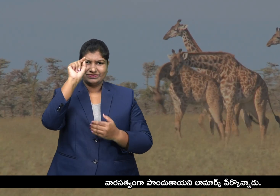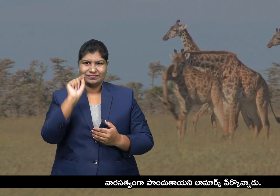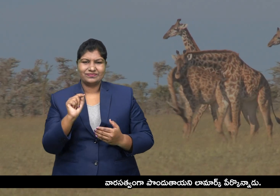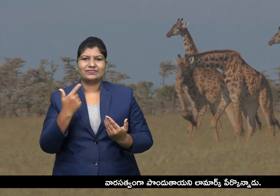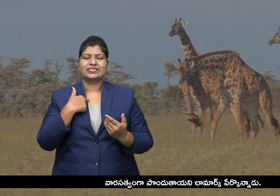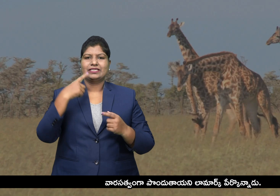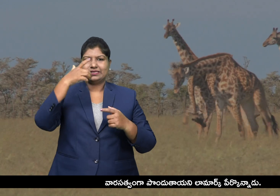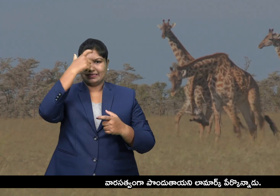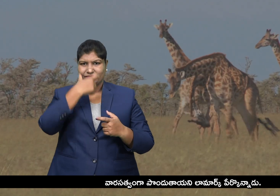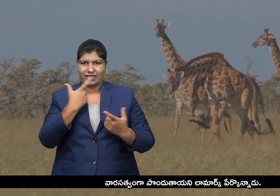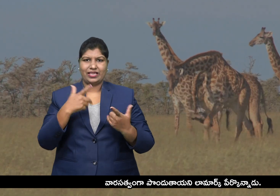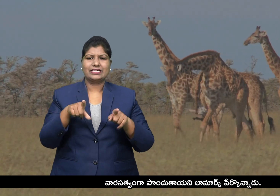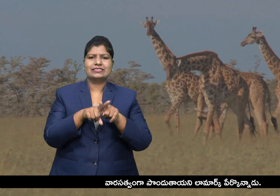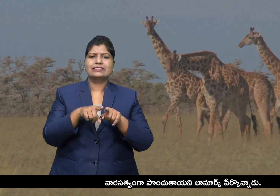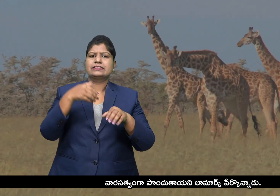పొందుతాయని లామార్క్ పేర్కొన్నాడు.